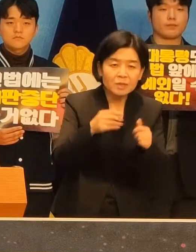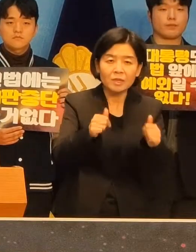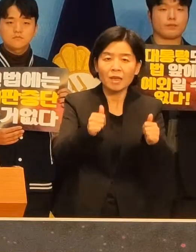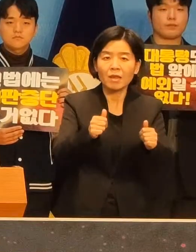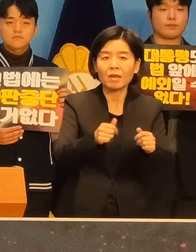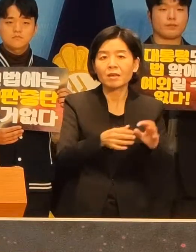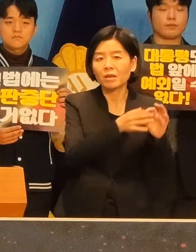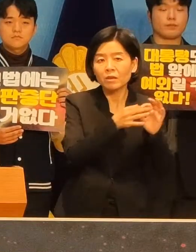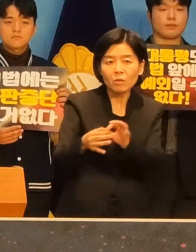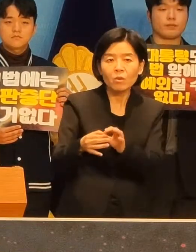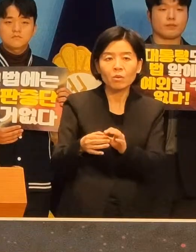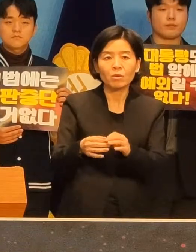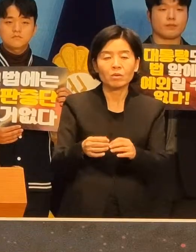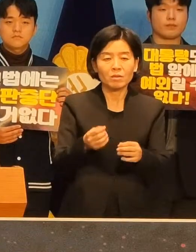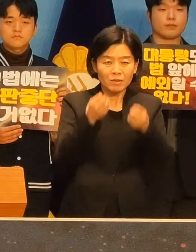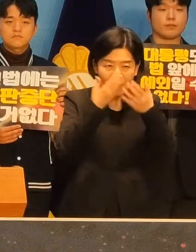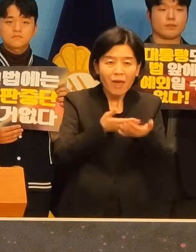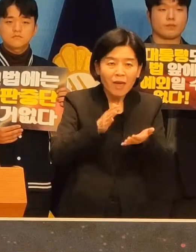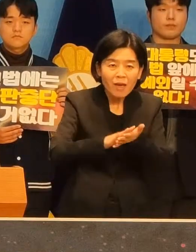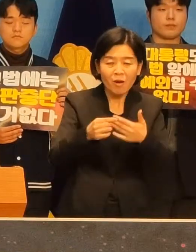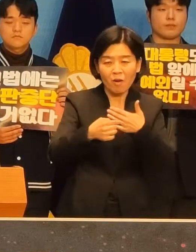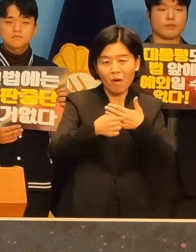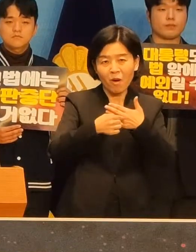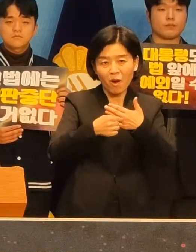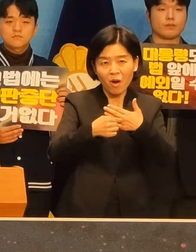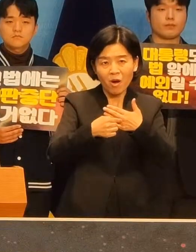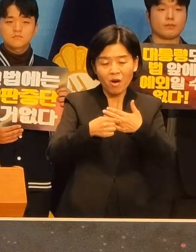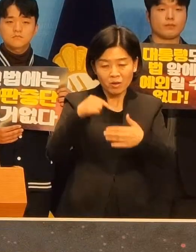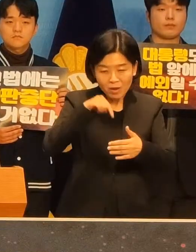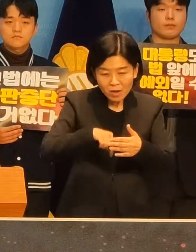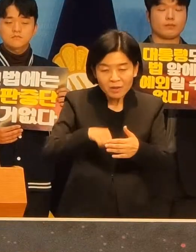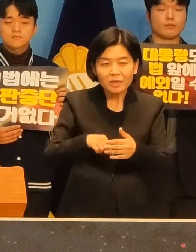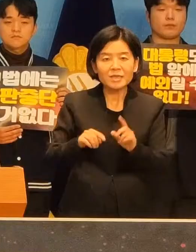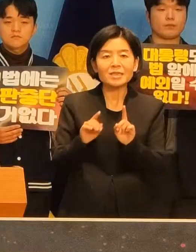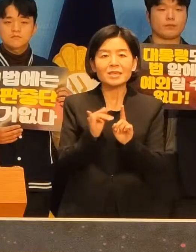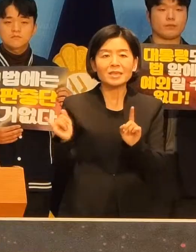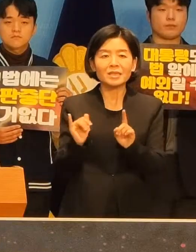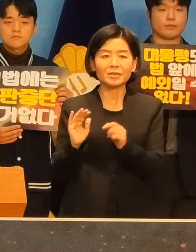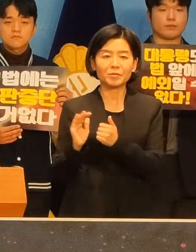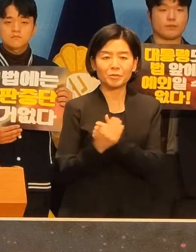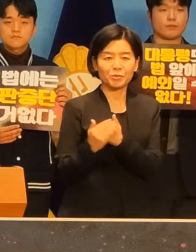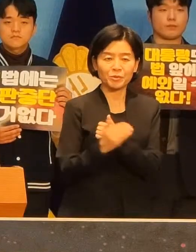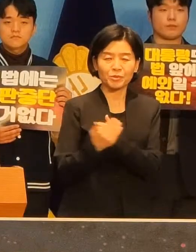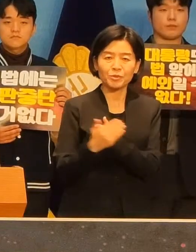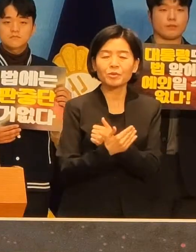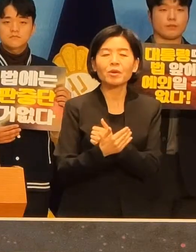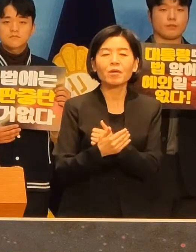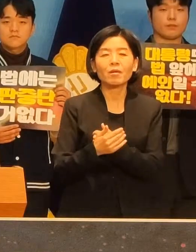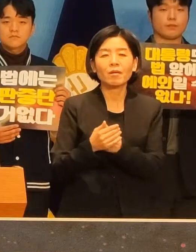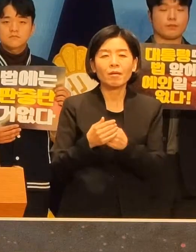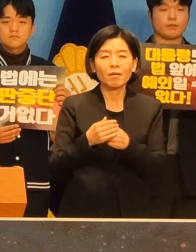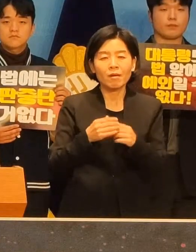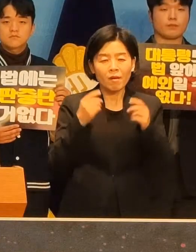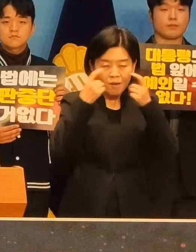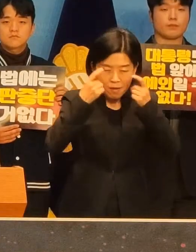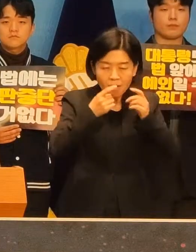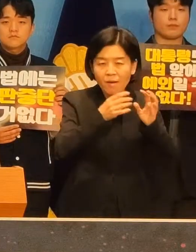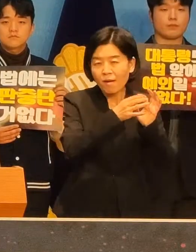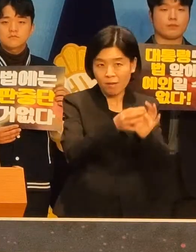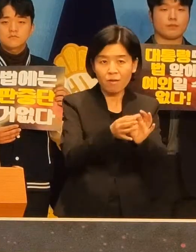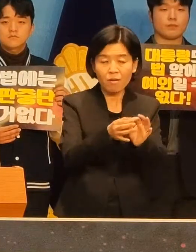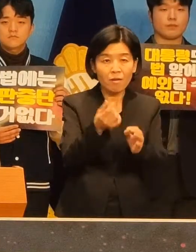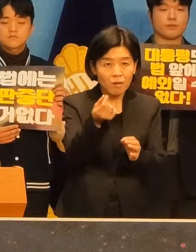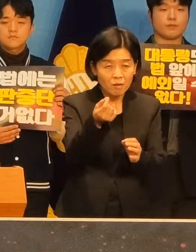같은 개혁을 빙자한 초헌법적 1인 방탄 사법장악에 혈안을 올리고 있는 것 아닙니까?